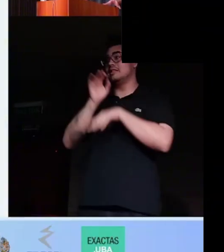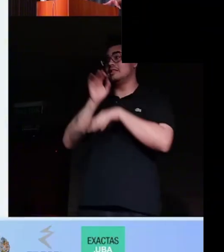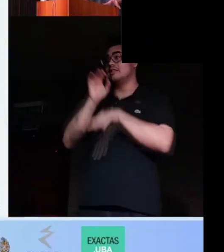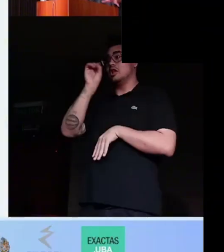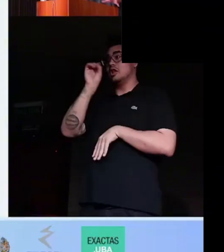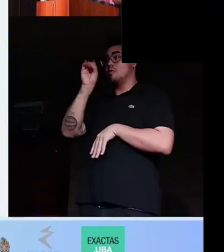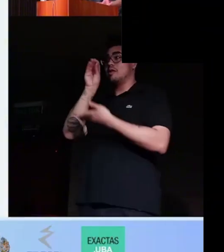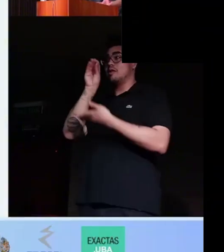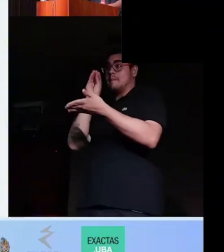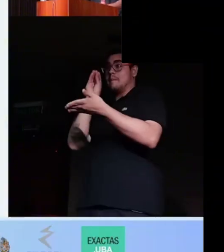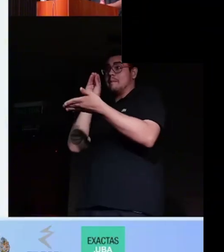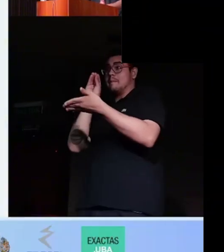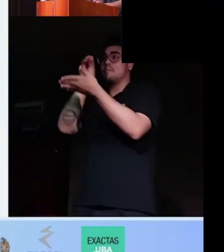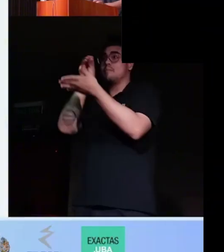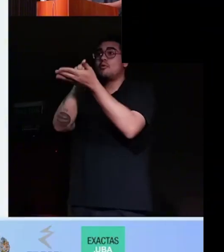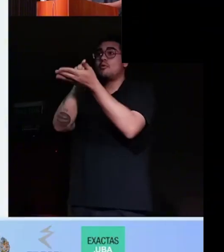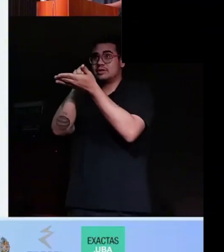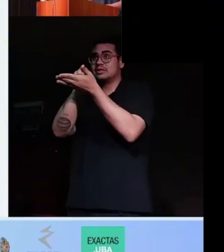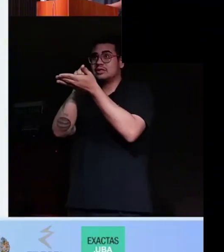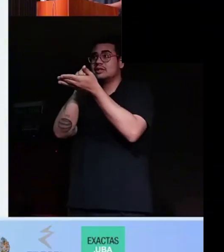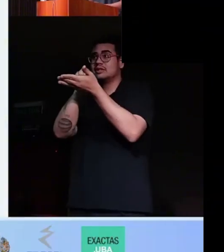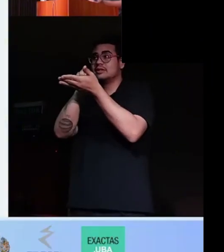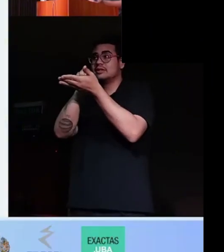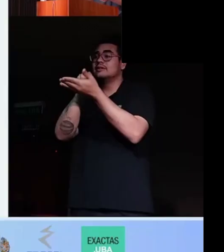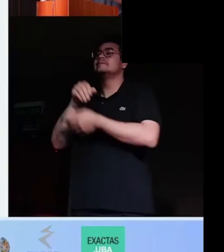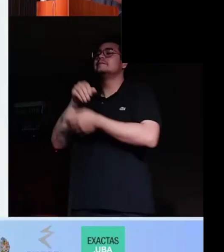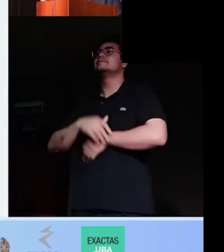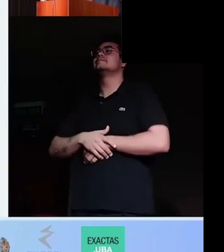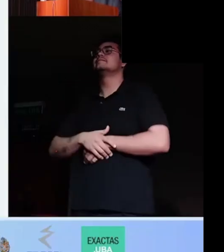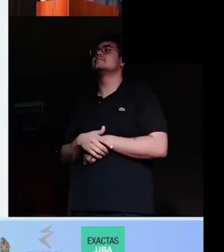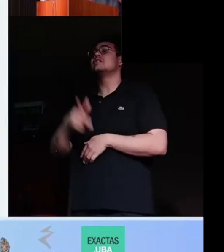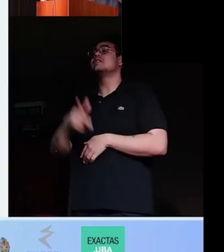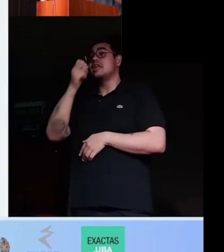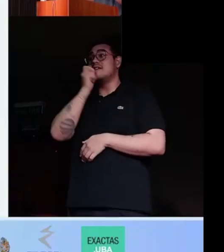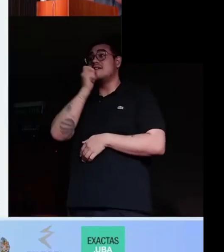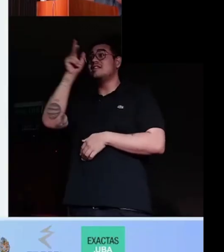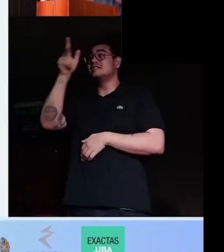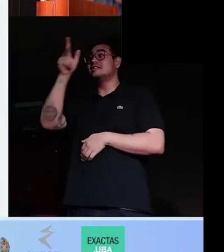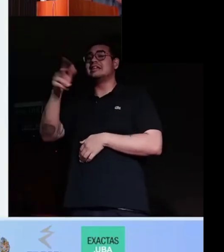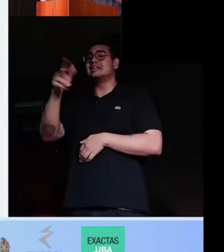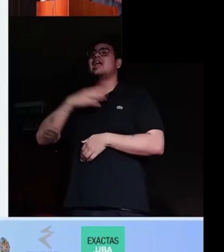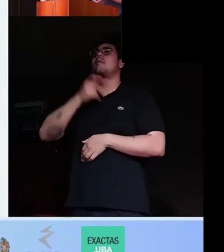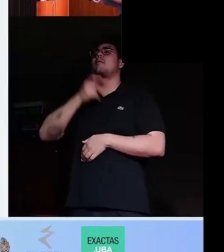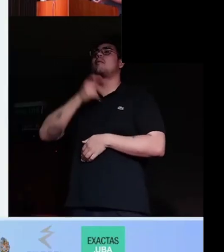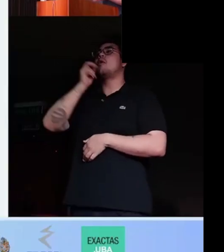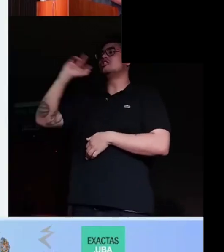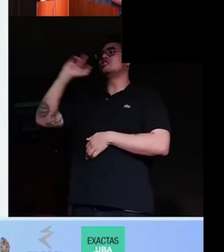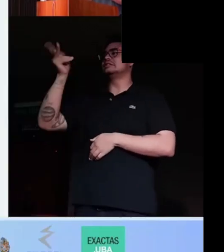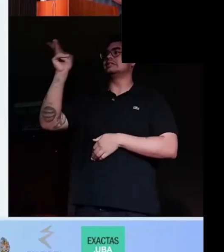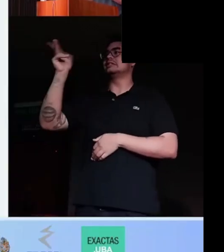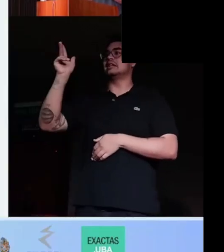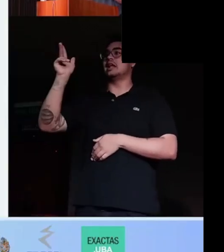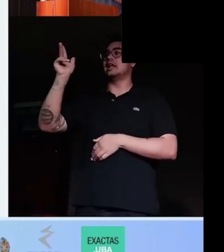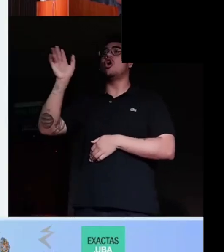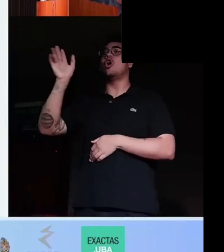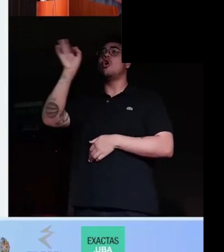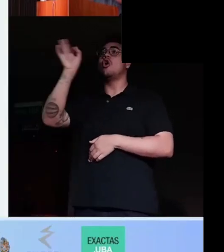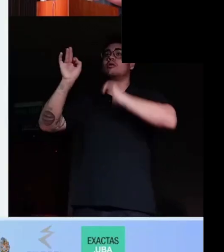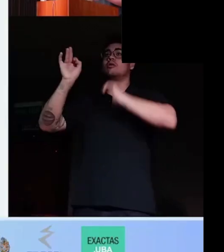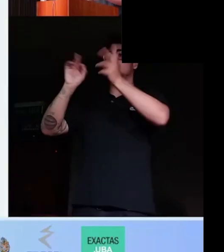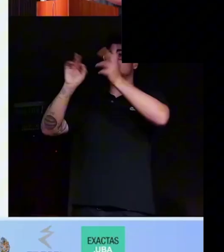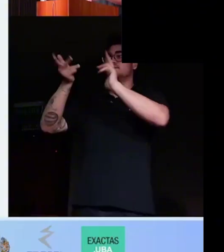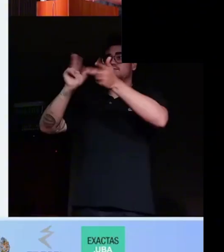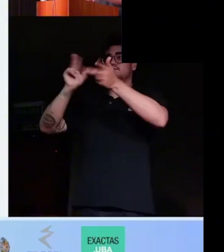y especifica si requiere de ambas manos y luego si son con